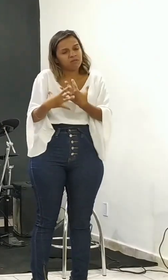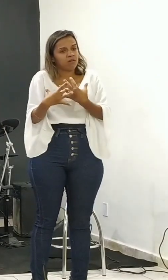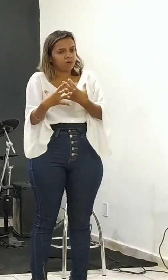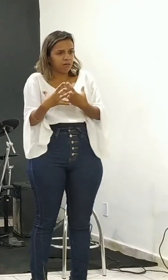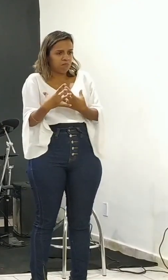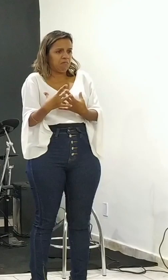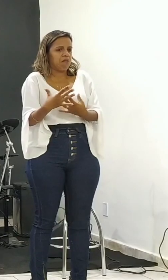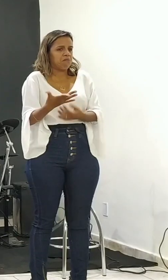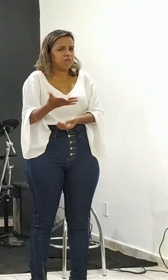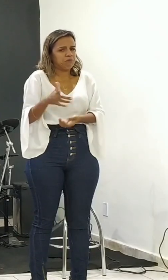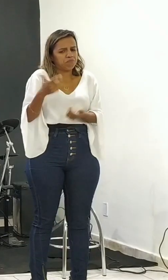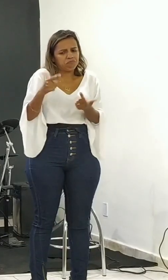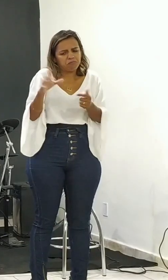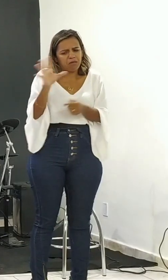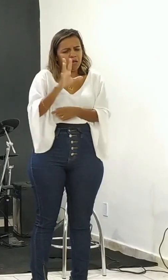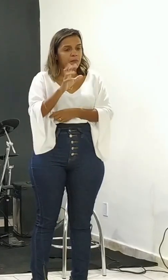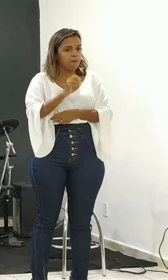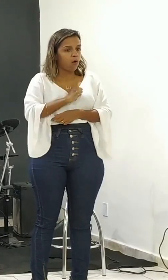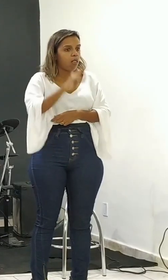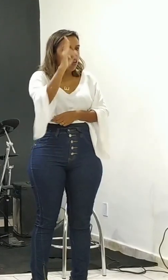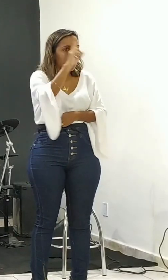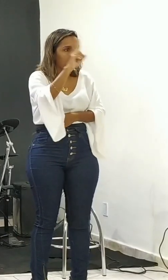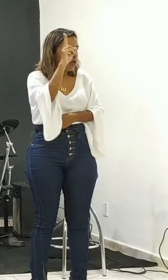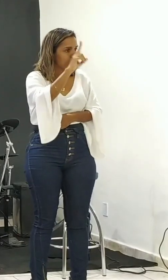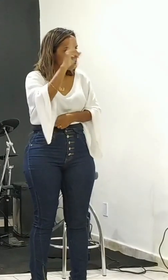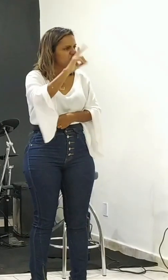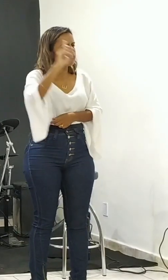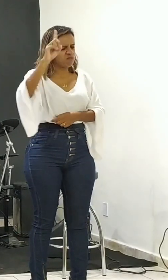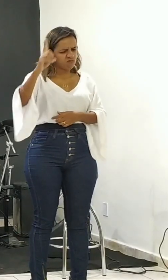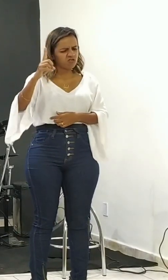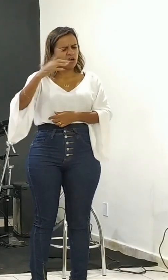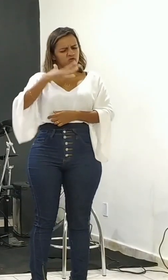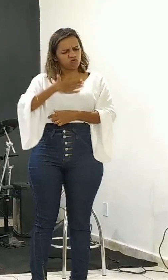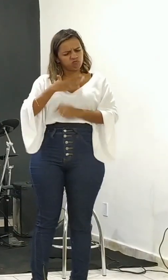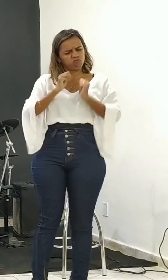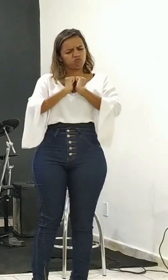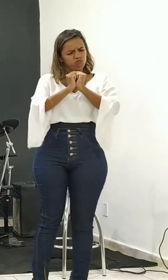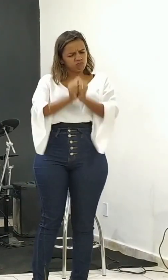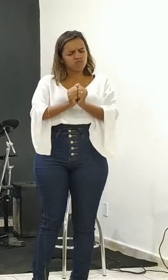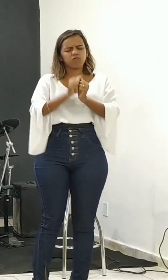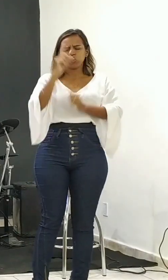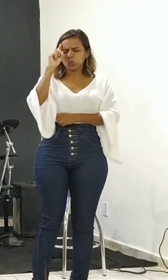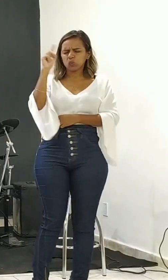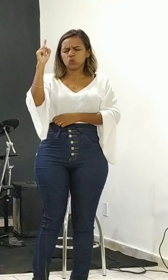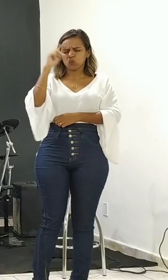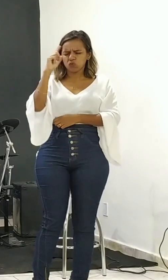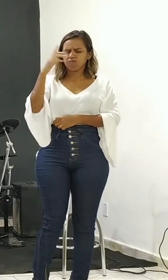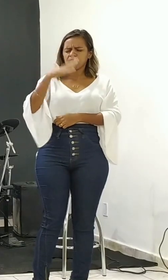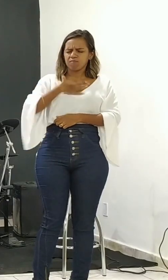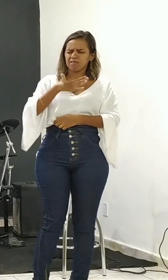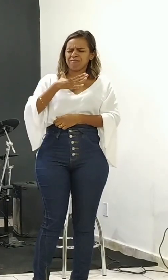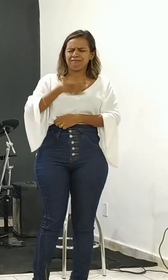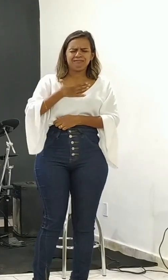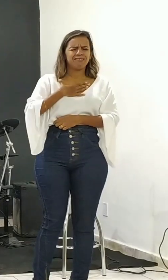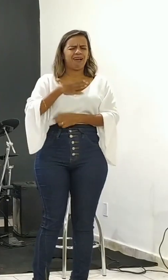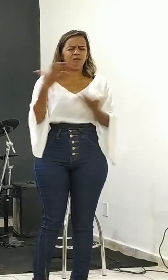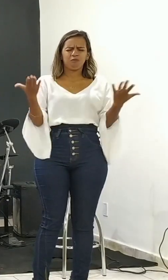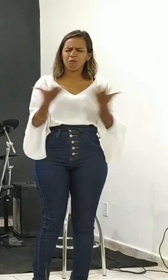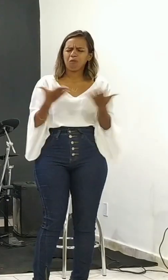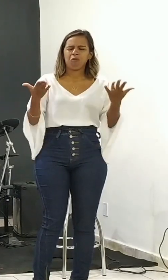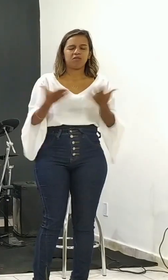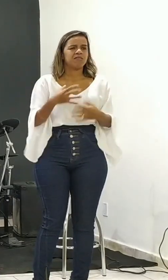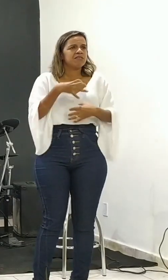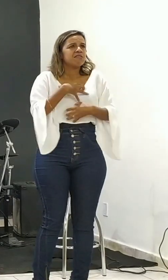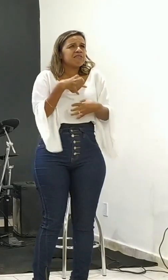abandonado, mal amado, lembre-se, Deus está comigo todos os dias. Deus está comigo aqui agora, mesmo eu tendo